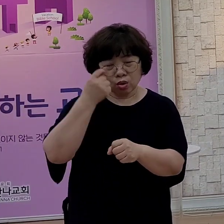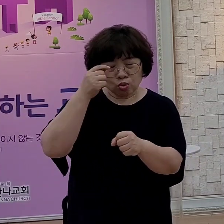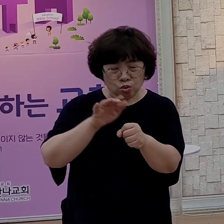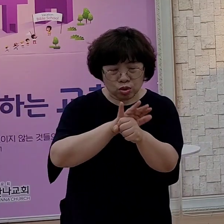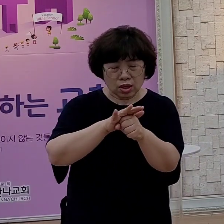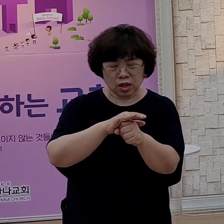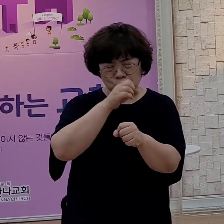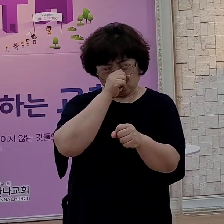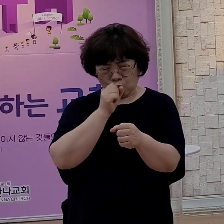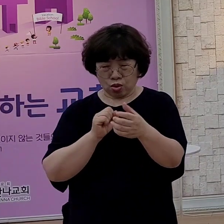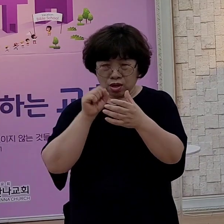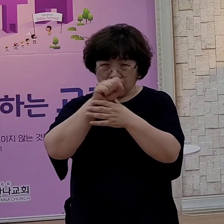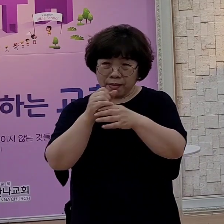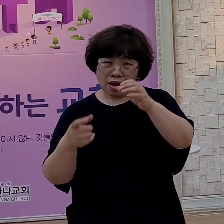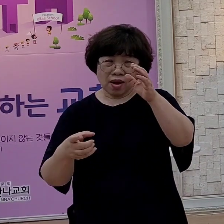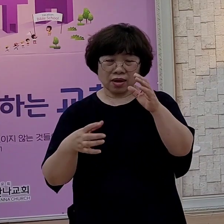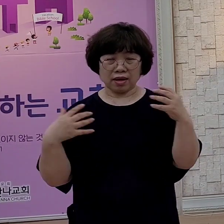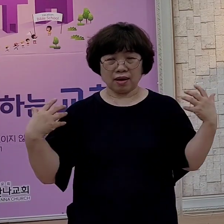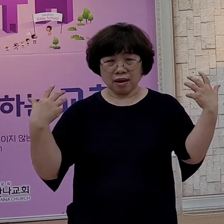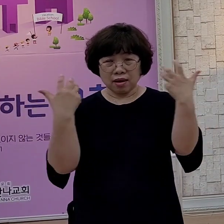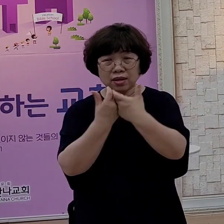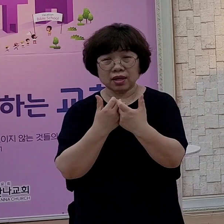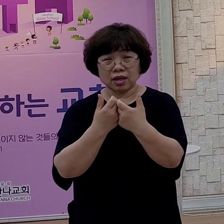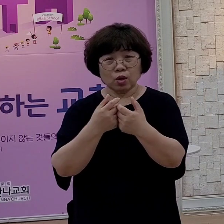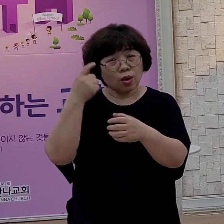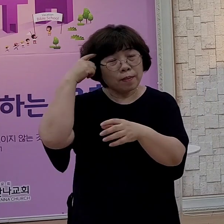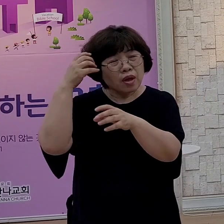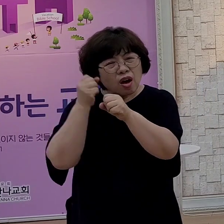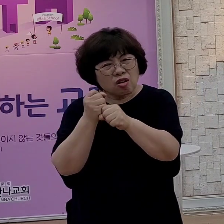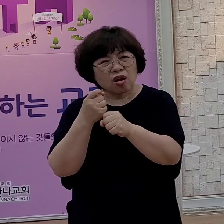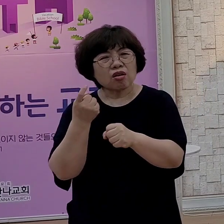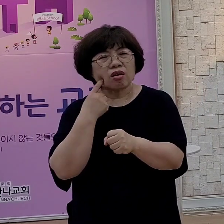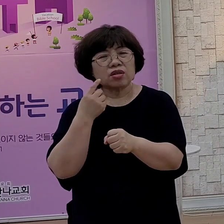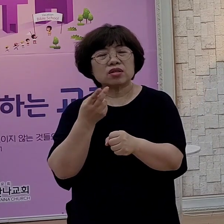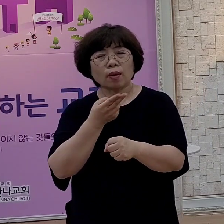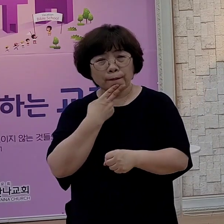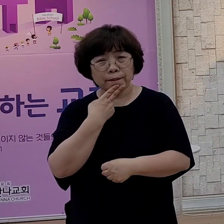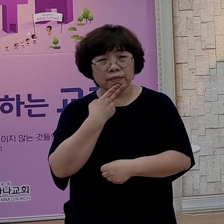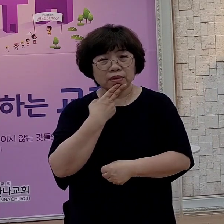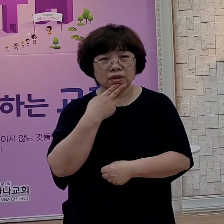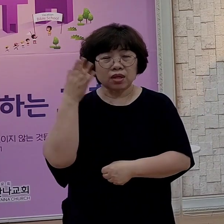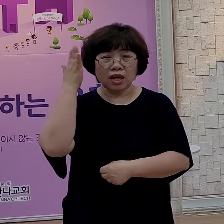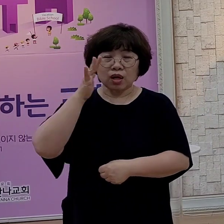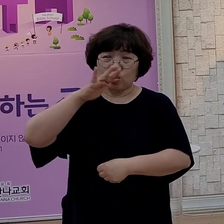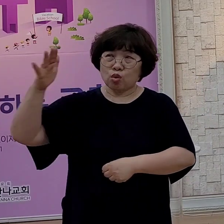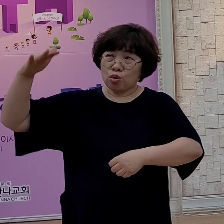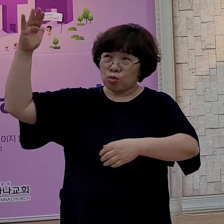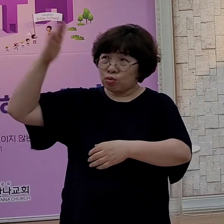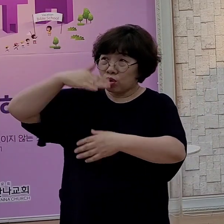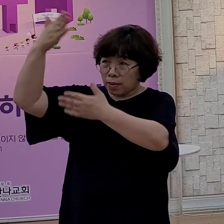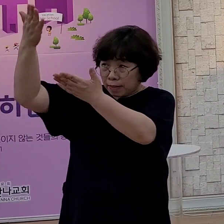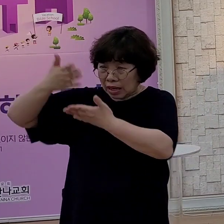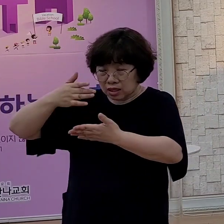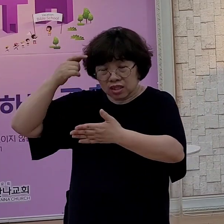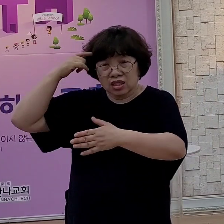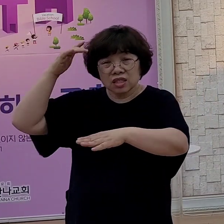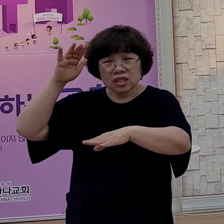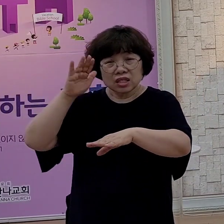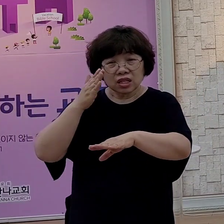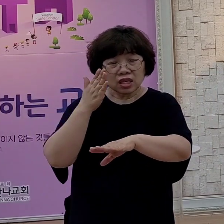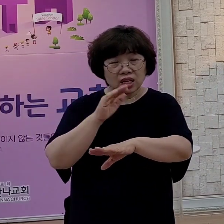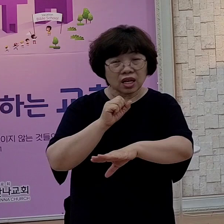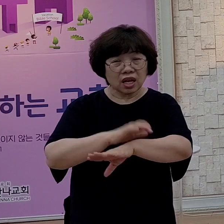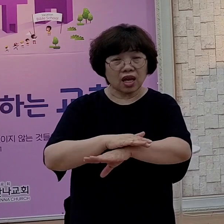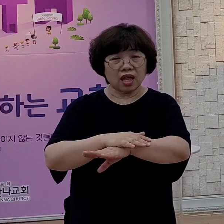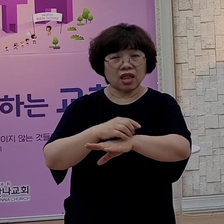선한 열매가 가득하고 편견과 거짓이 없는 이 하늘로부터 위로부터의 지혜의